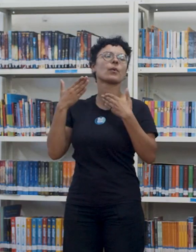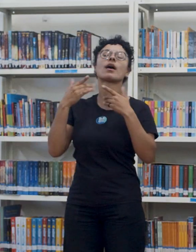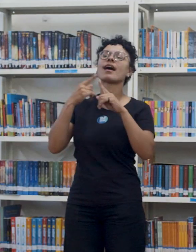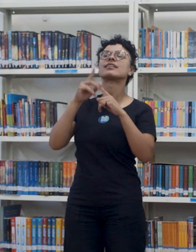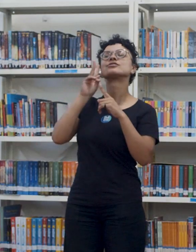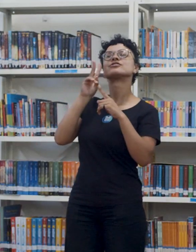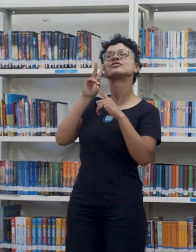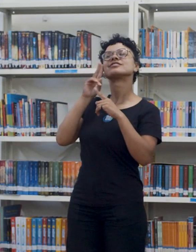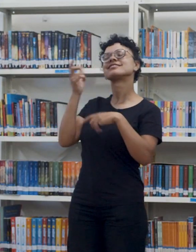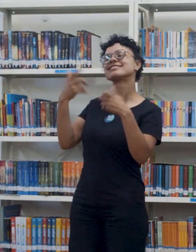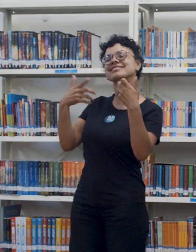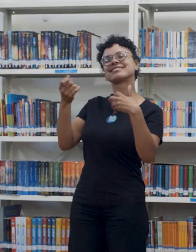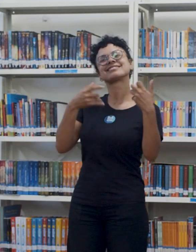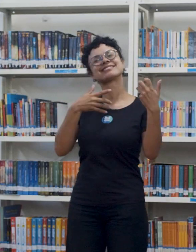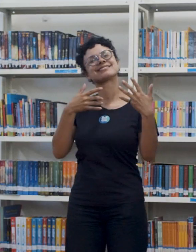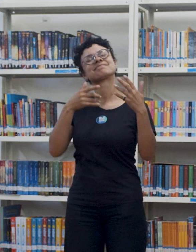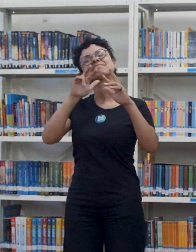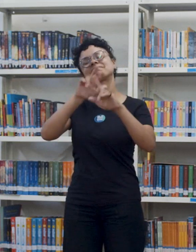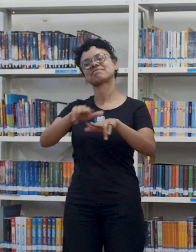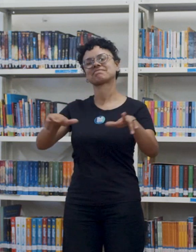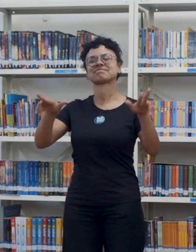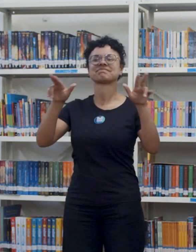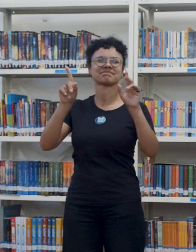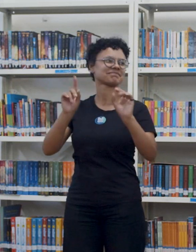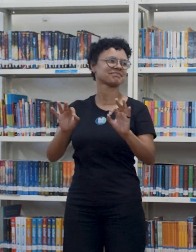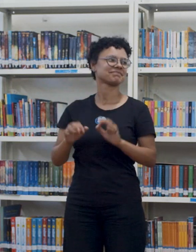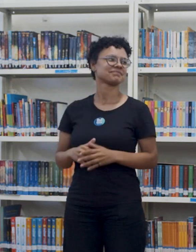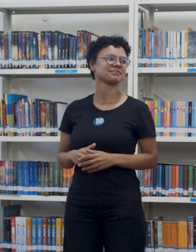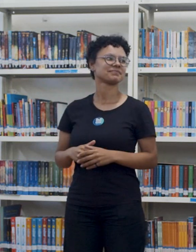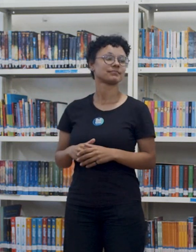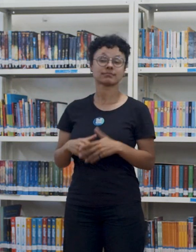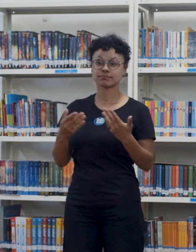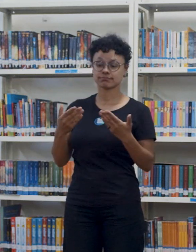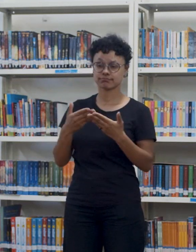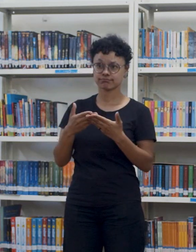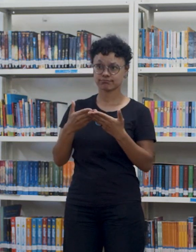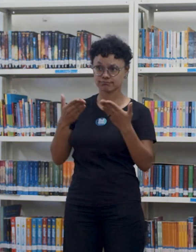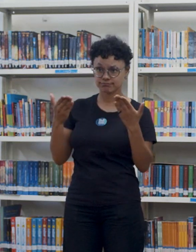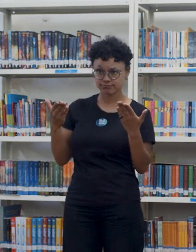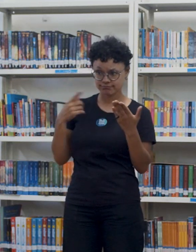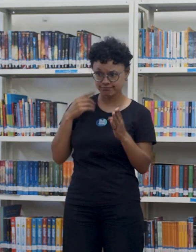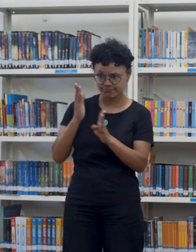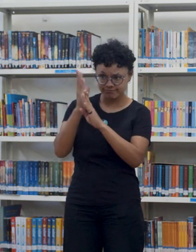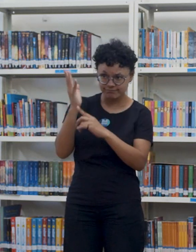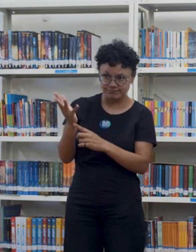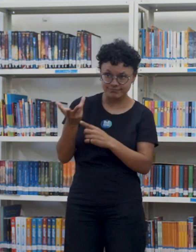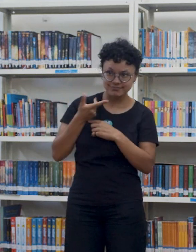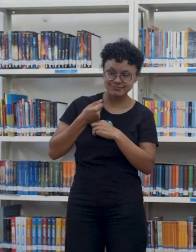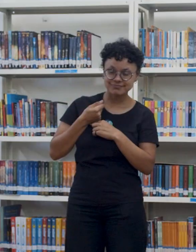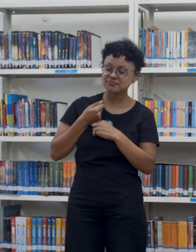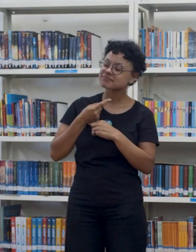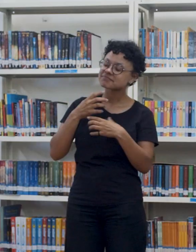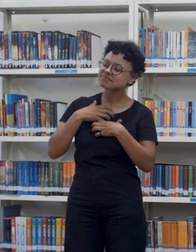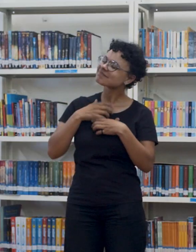as histórias das diversas pessoas. E vocês, descobriram a arte